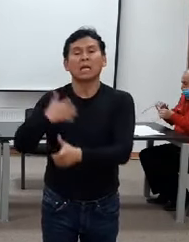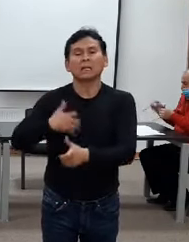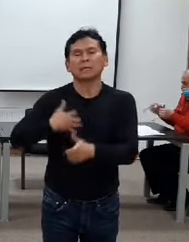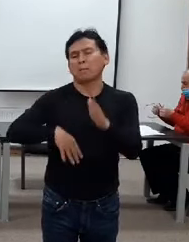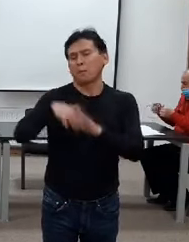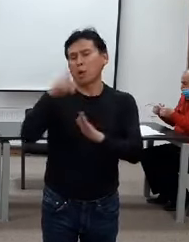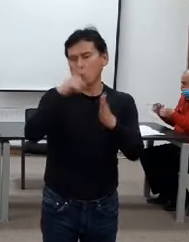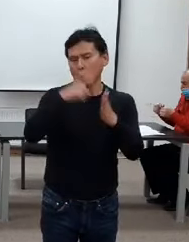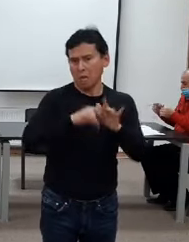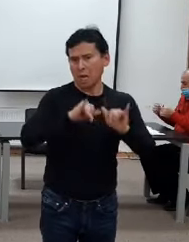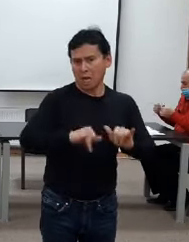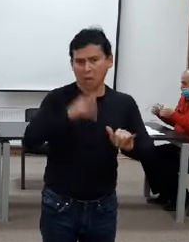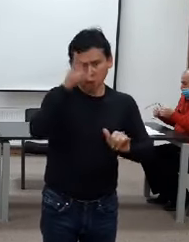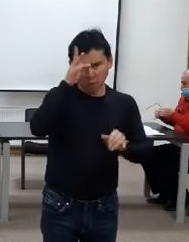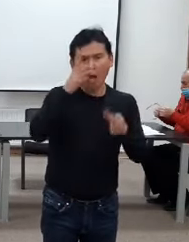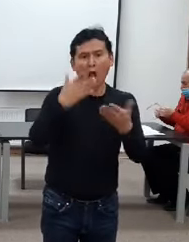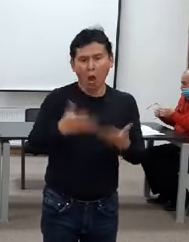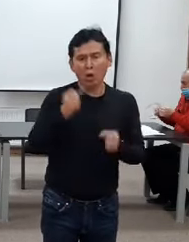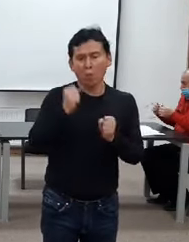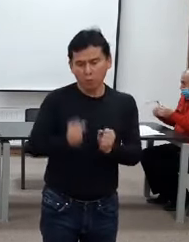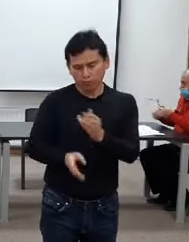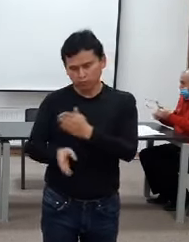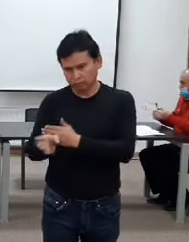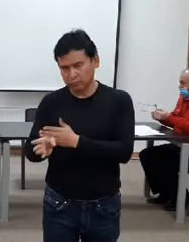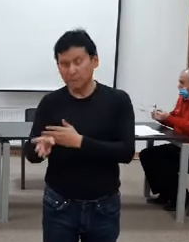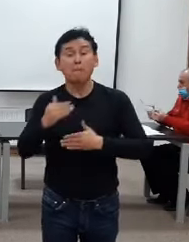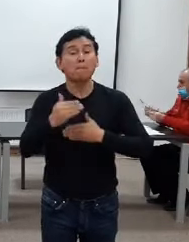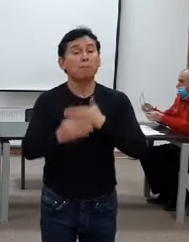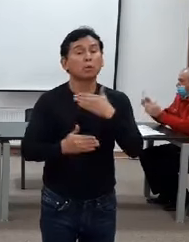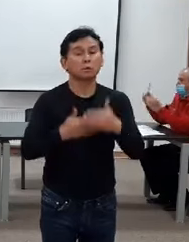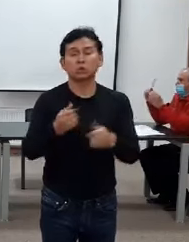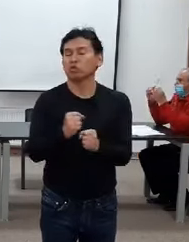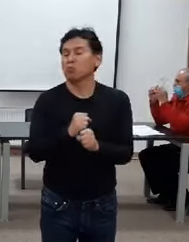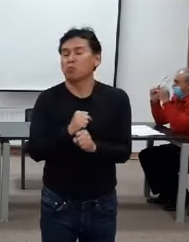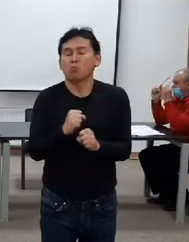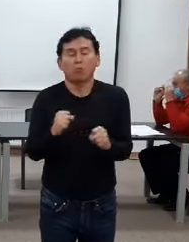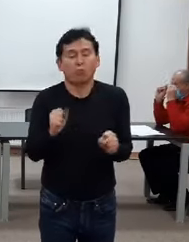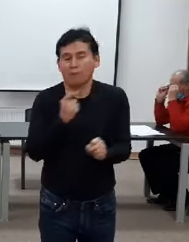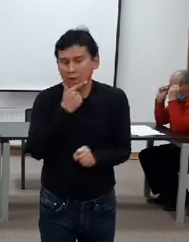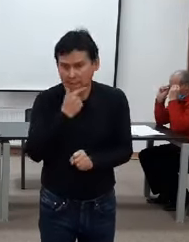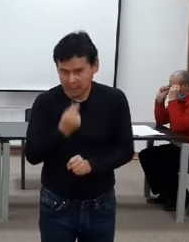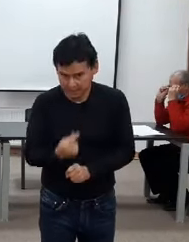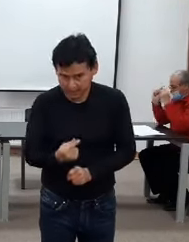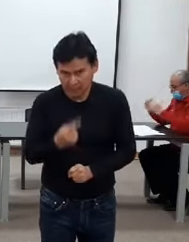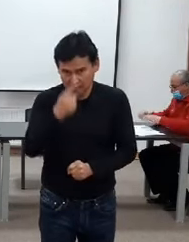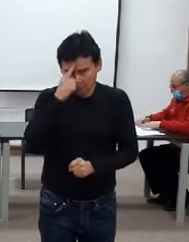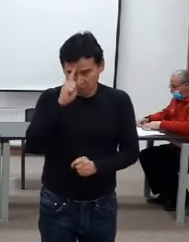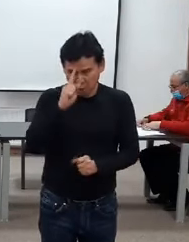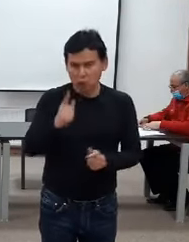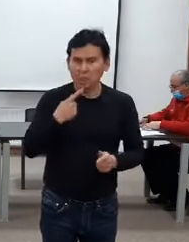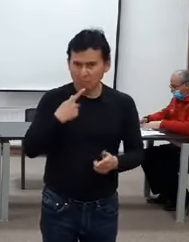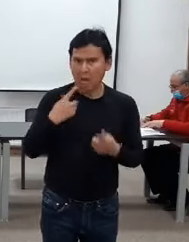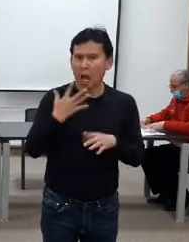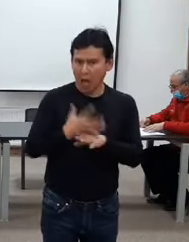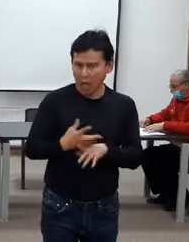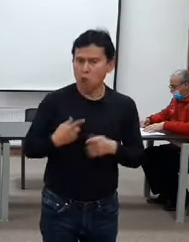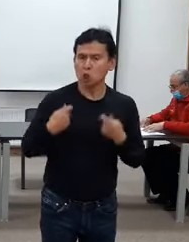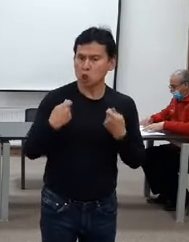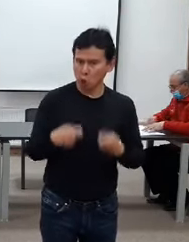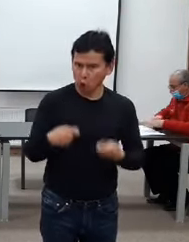más de un mes y medio. Este proceso no es fácil porque se tienen que coordinar muchas cosas, como también los costos que llevan